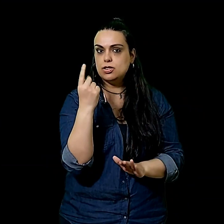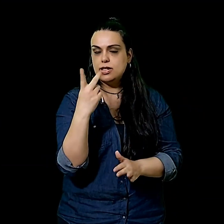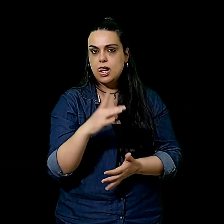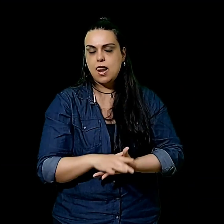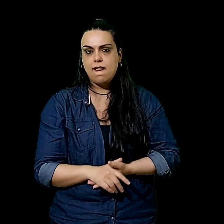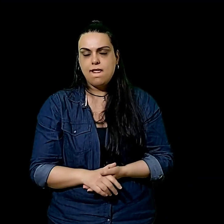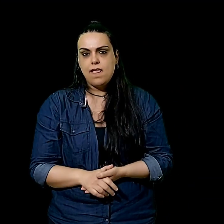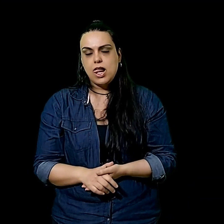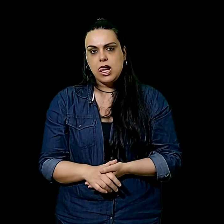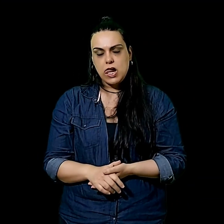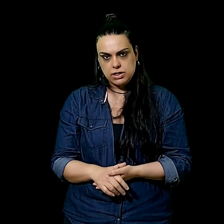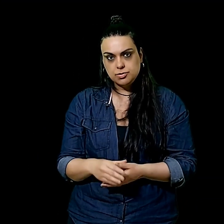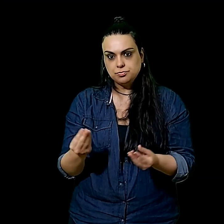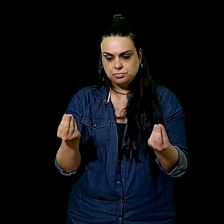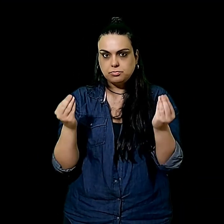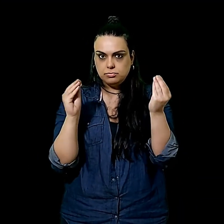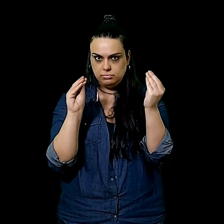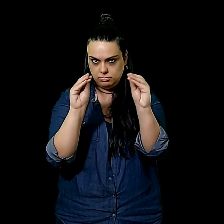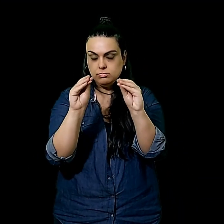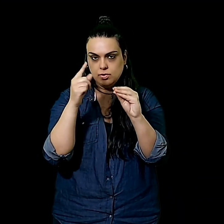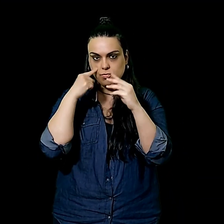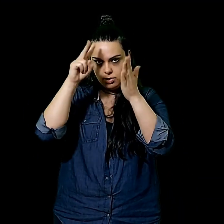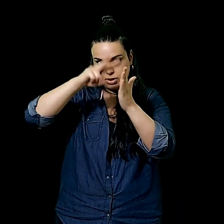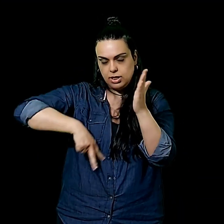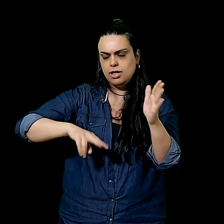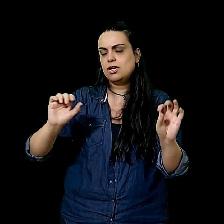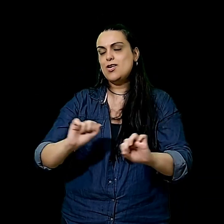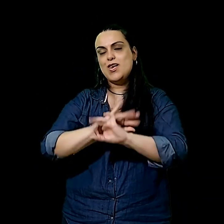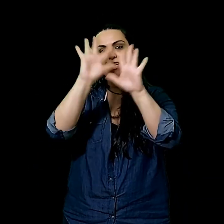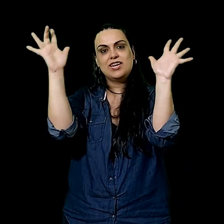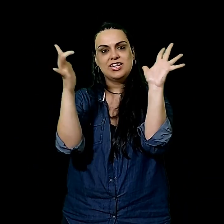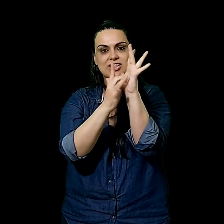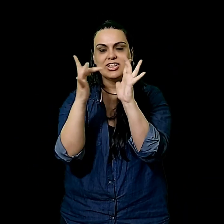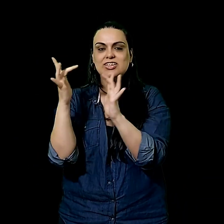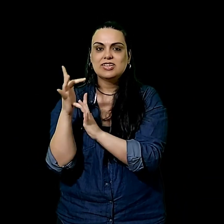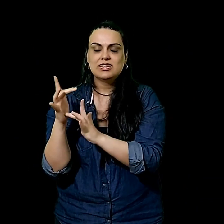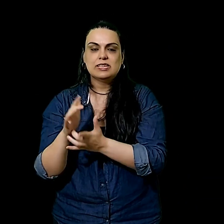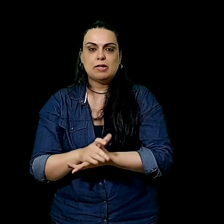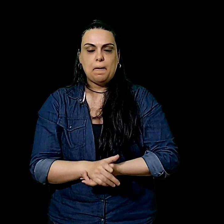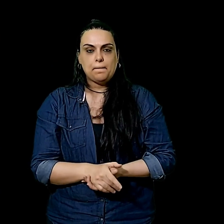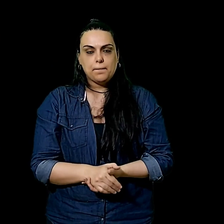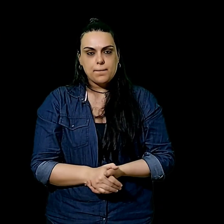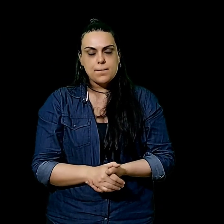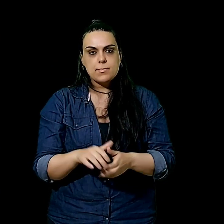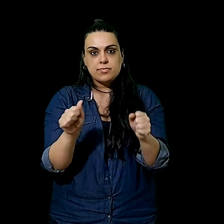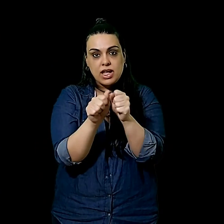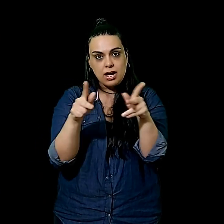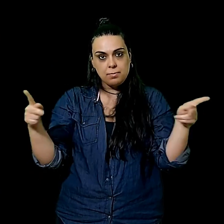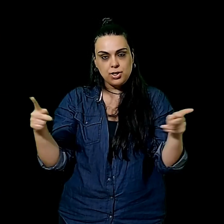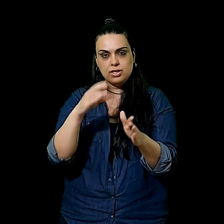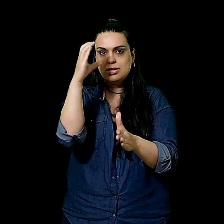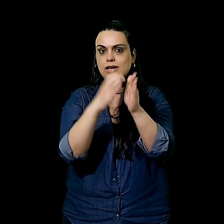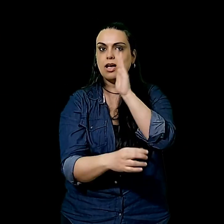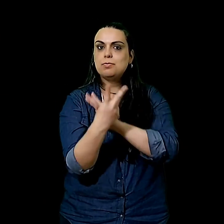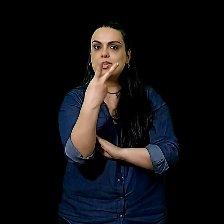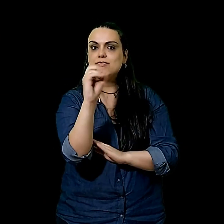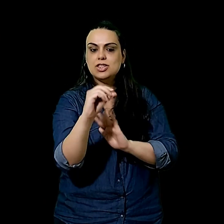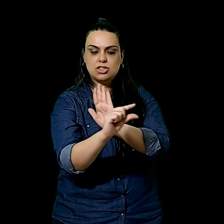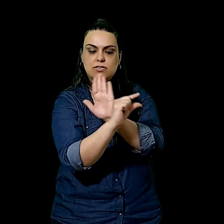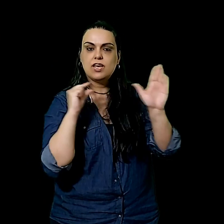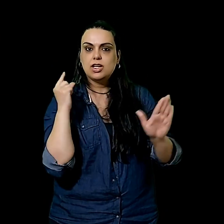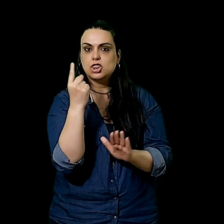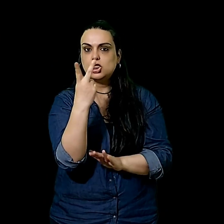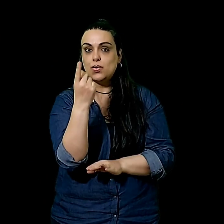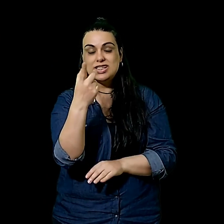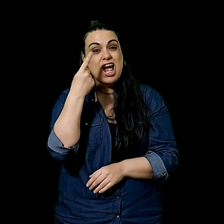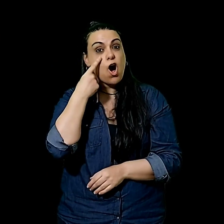12. Deixa eu colocar aqui para você. Oh, glória a Jesus. Apocalipse capítulo 20, verso de número